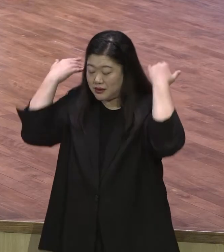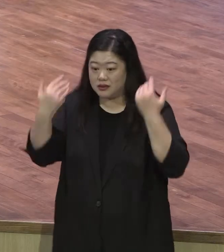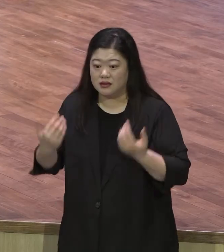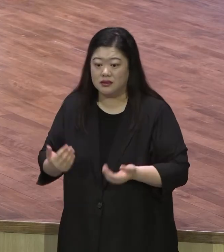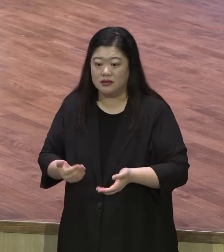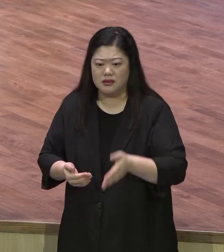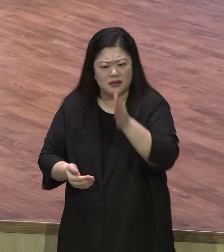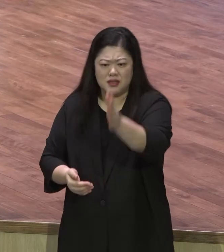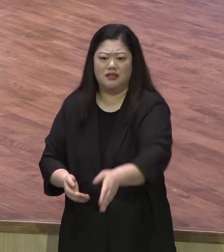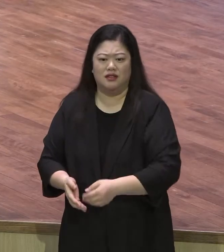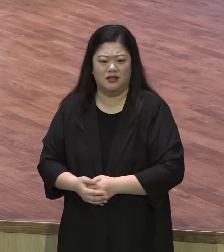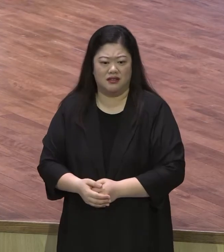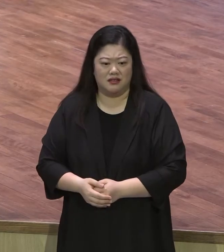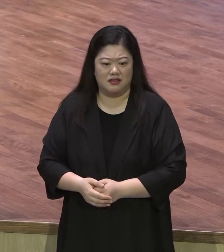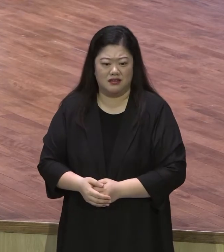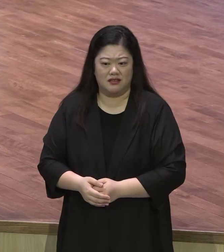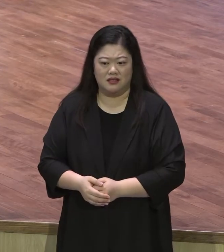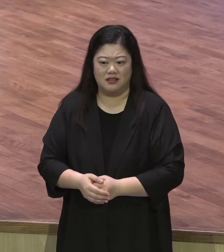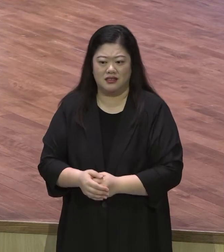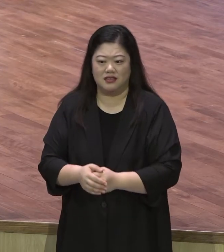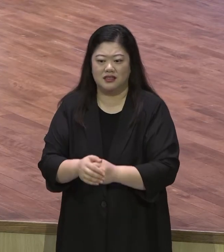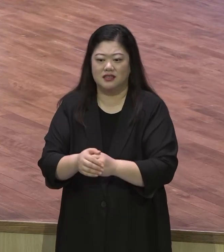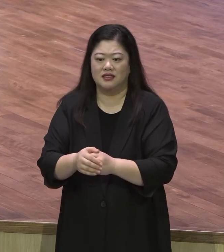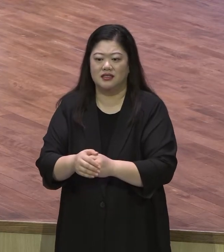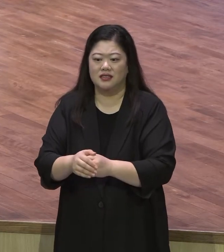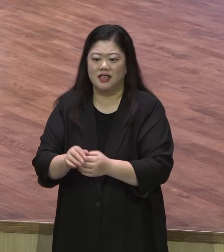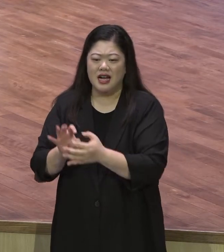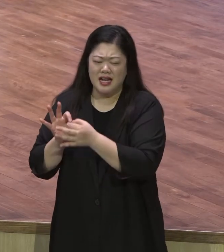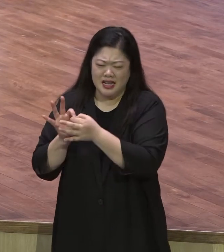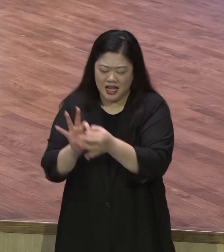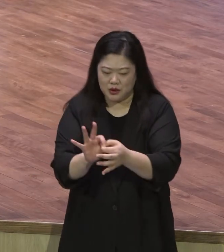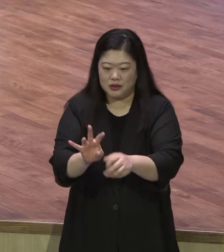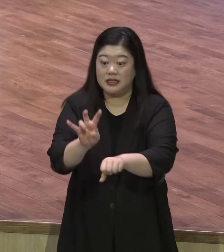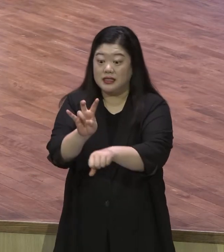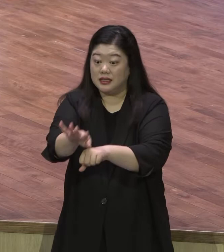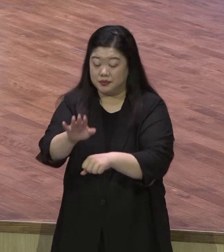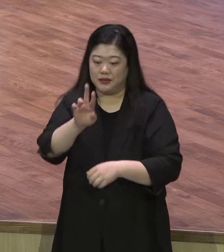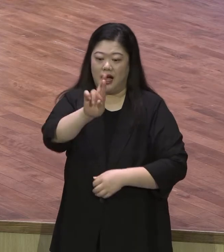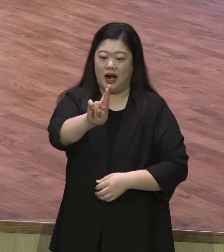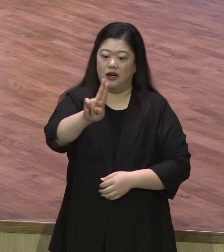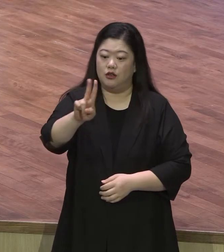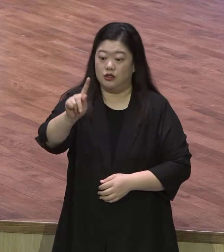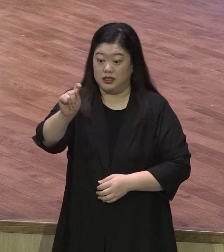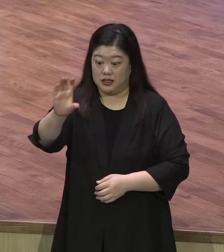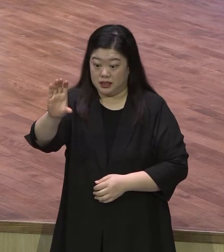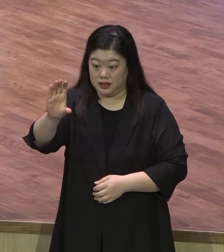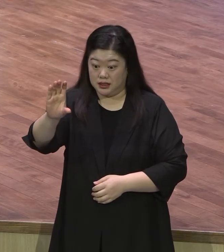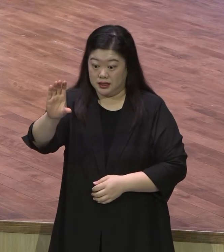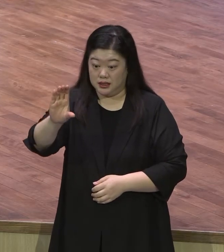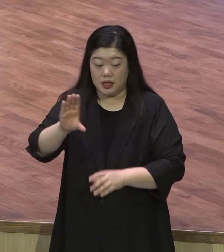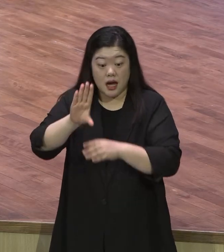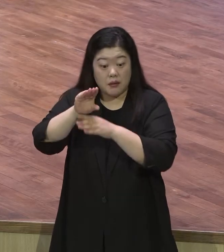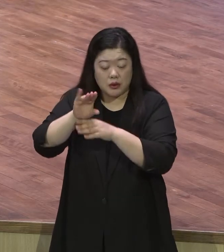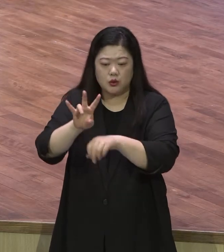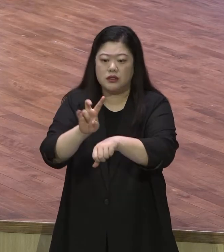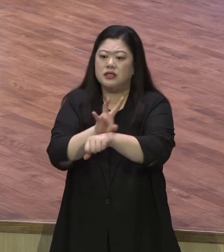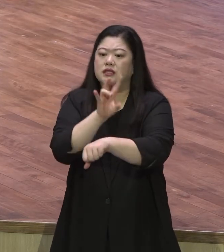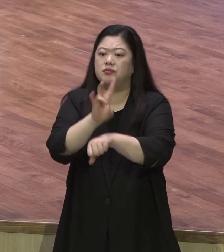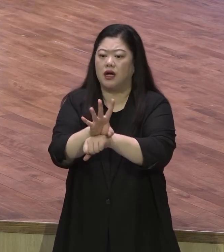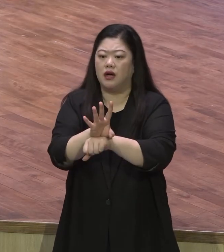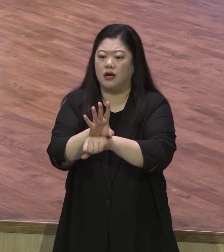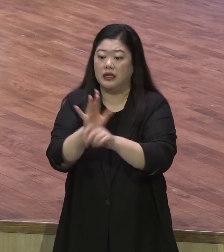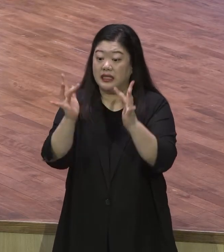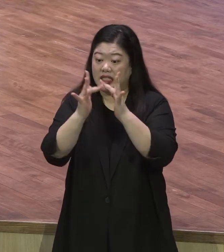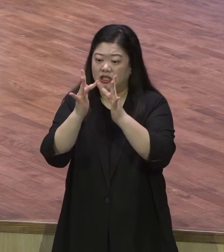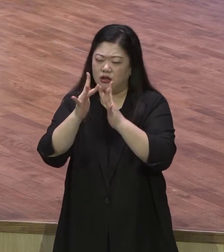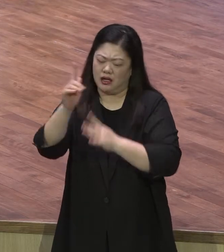지금 또 저는요 알루드위치 방송 24에요 그냥 막 계속 들으고 듣는